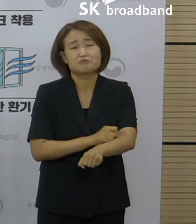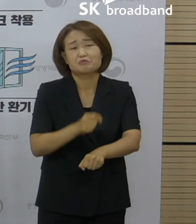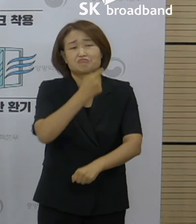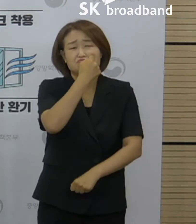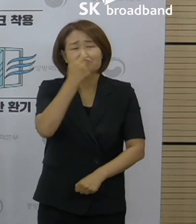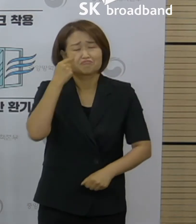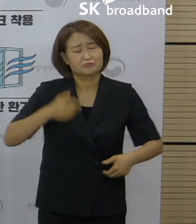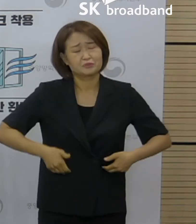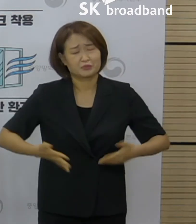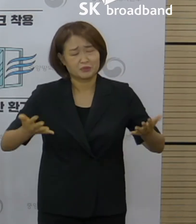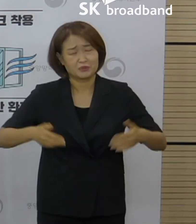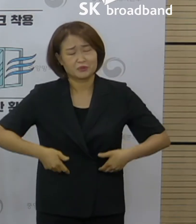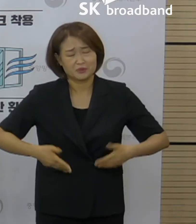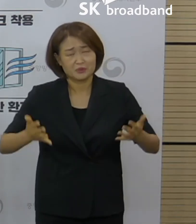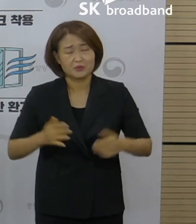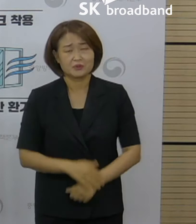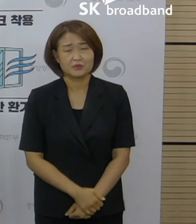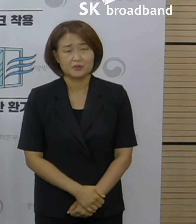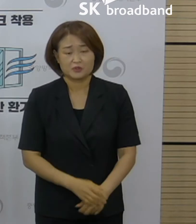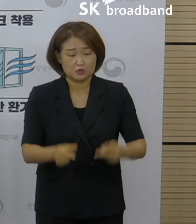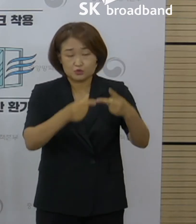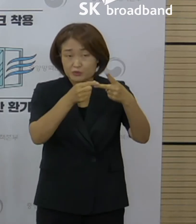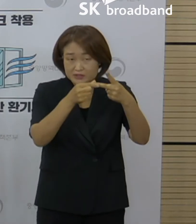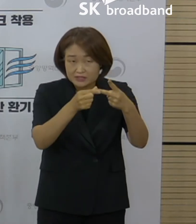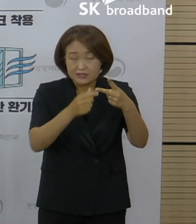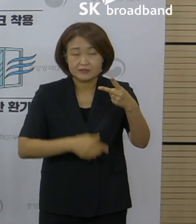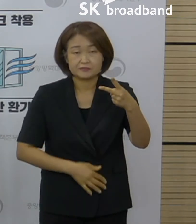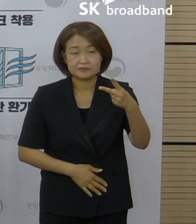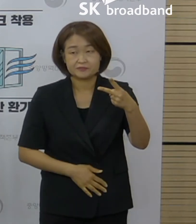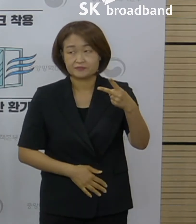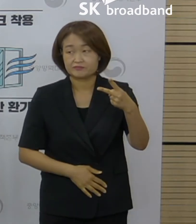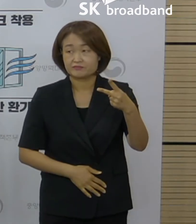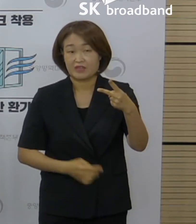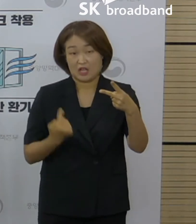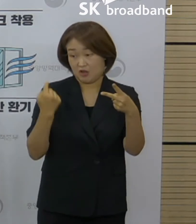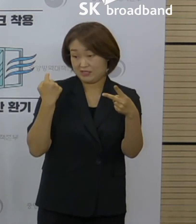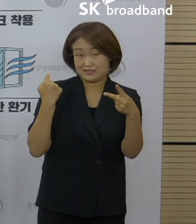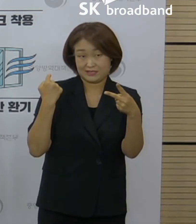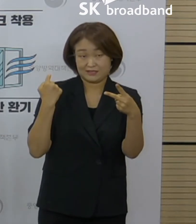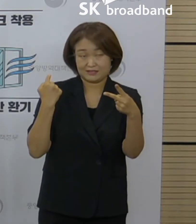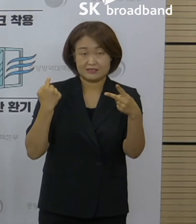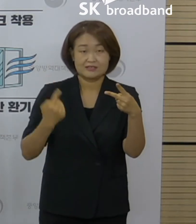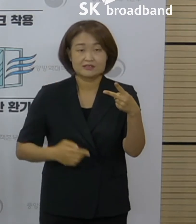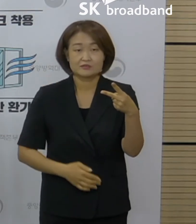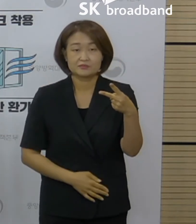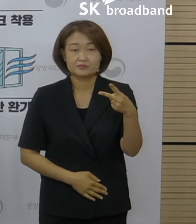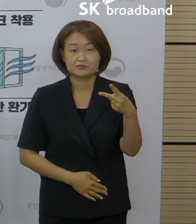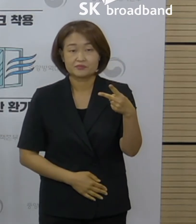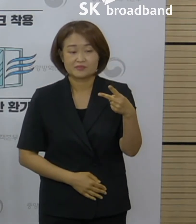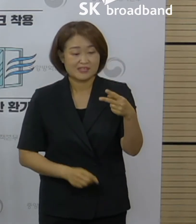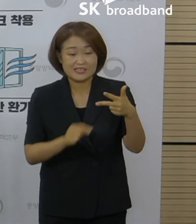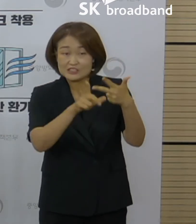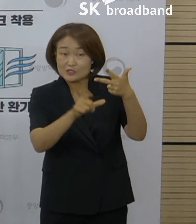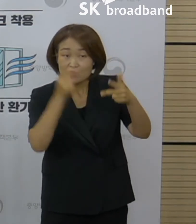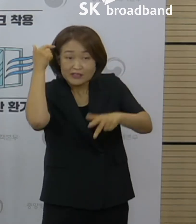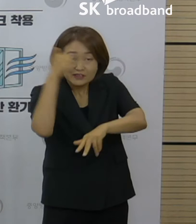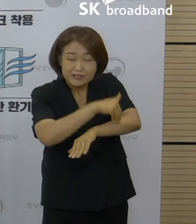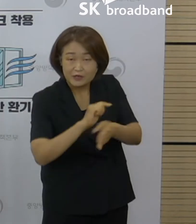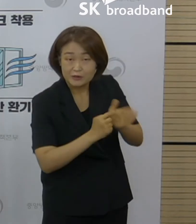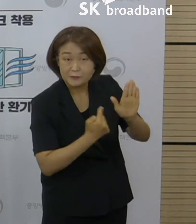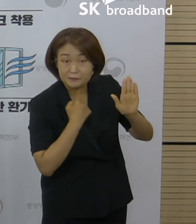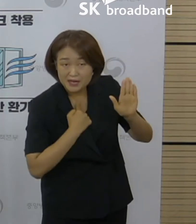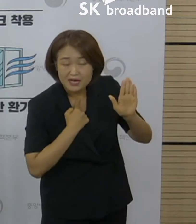않기 때문이고요. 두 번째 질문과 관련해서는 이제 어제 7월 계획을 발표하면서